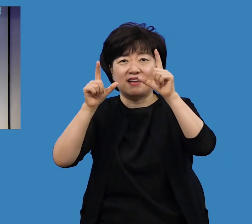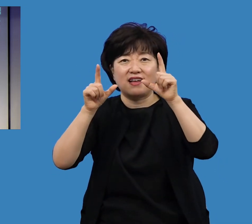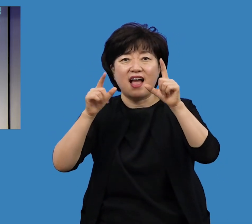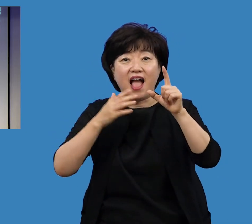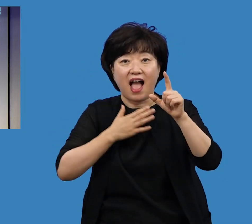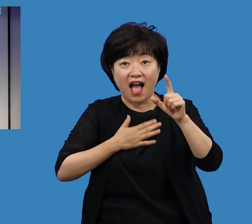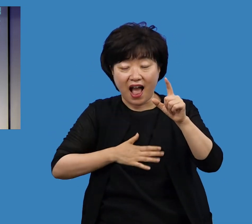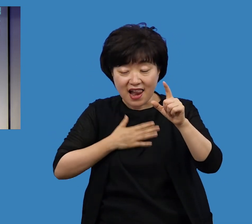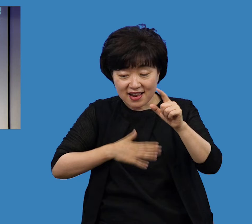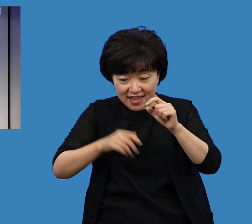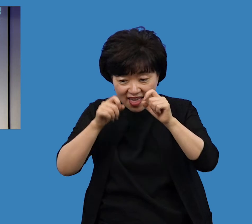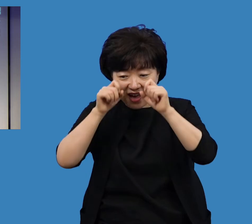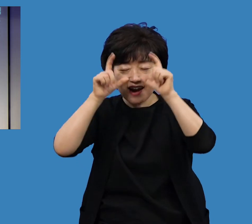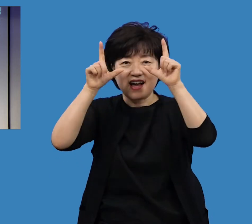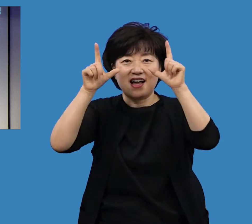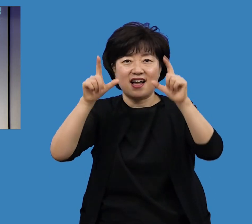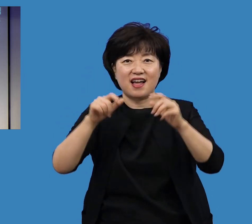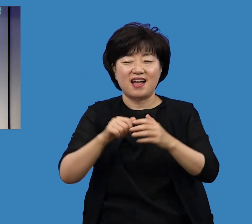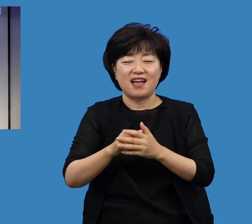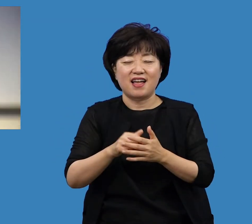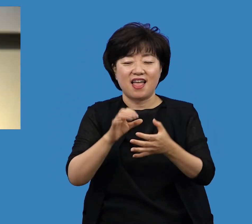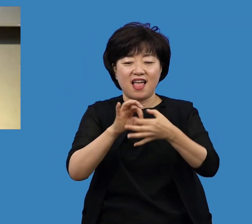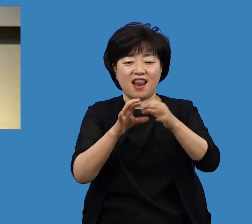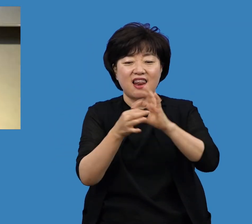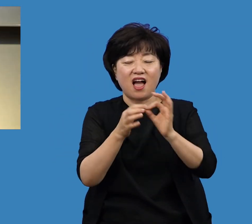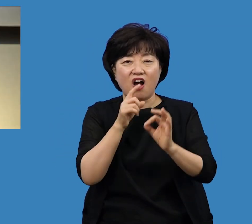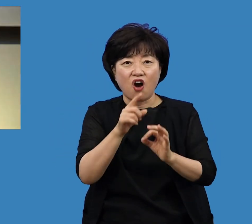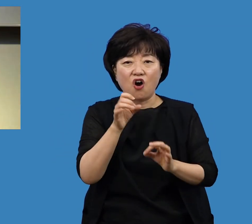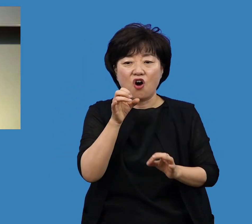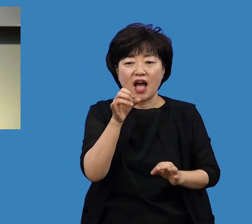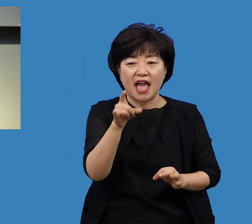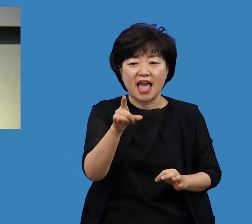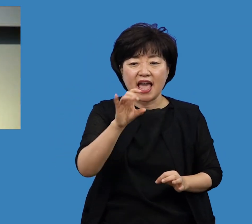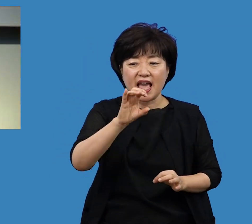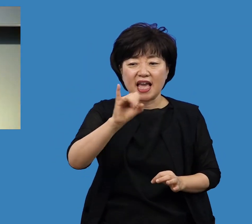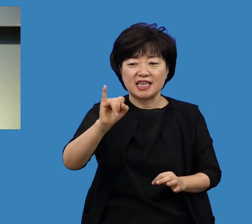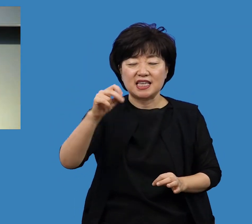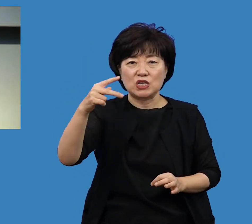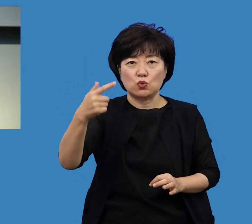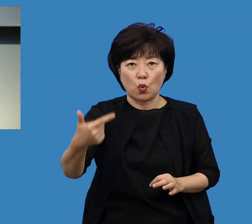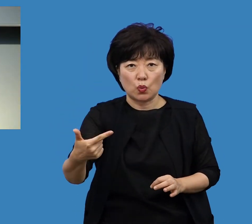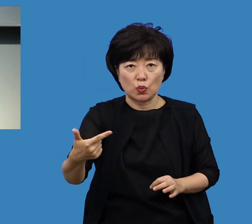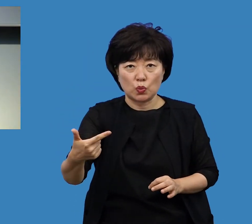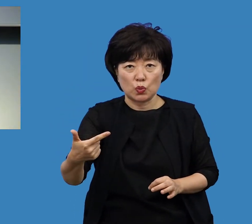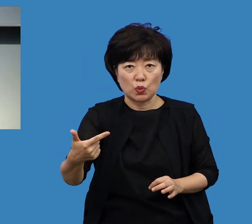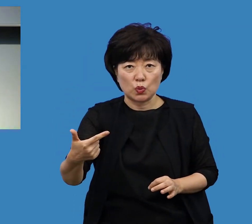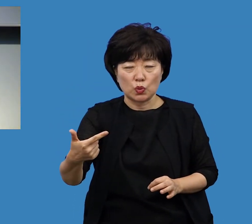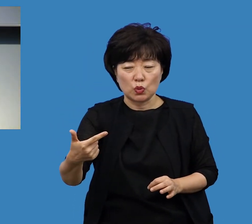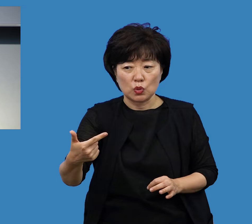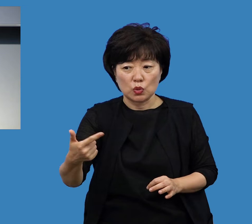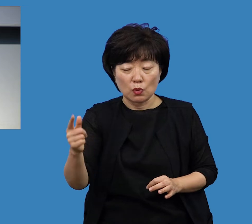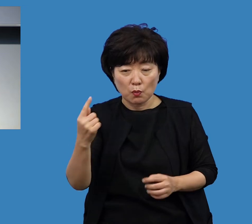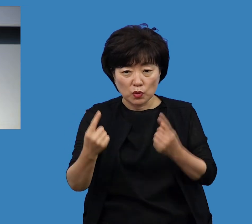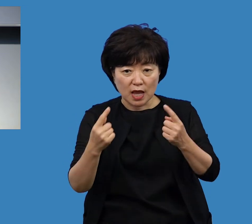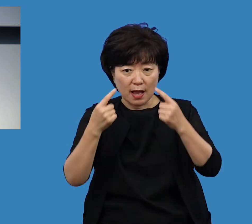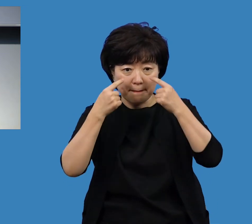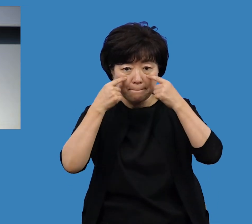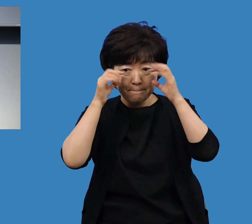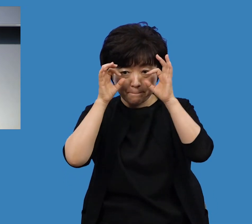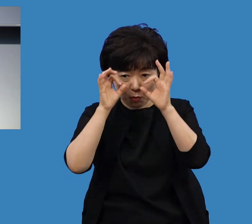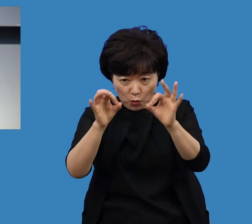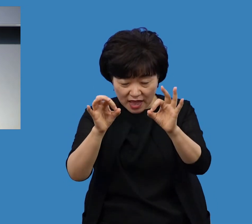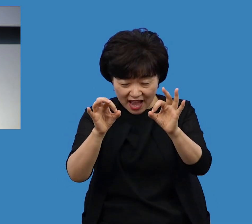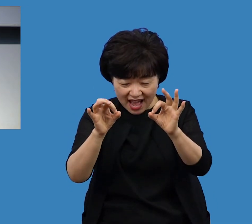하는 단어가 있는데 이것도 헬라어 원어를 보면 에이돈이라고 하는 단어인데 이것은 알게 하다라는 뜻보다 보다, 주목하다, 알아차리다